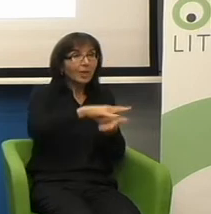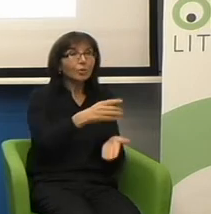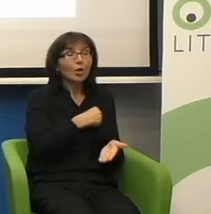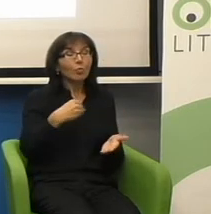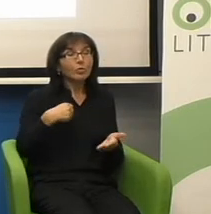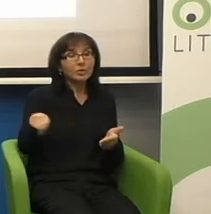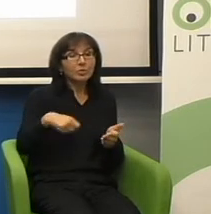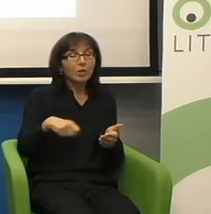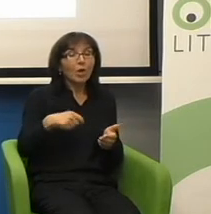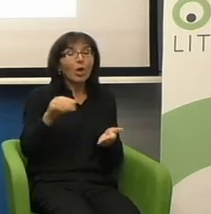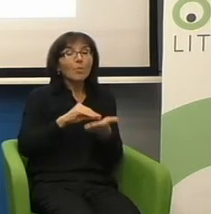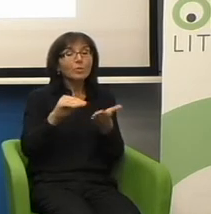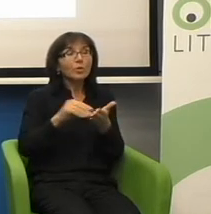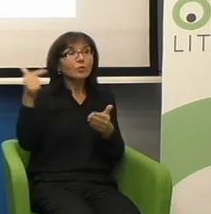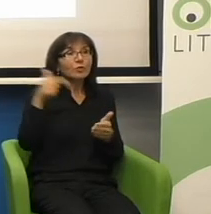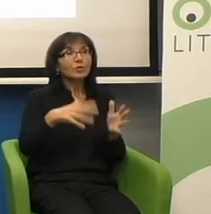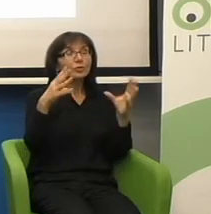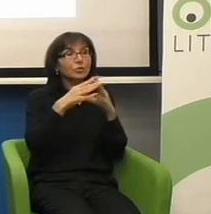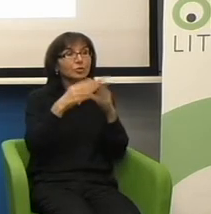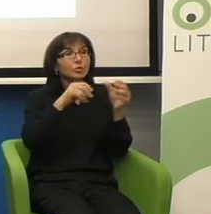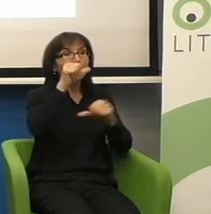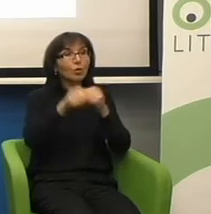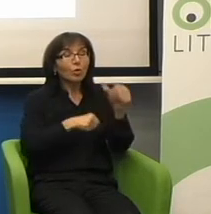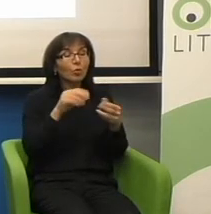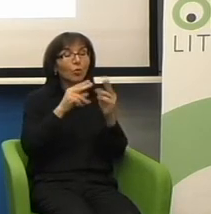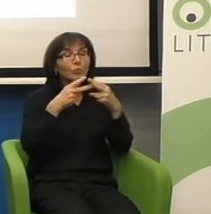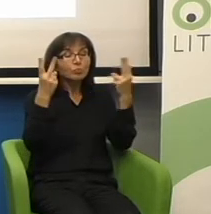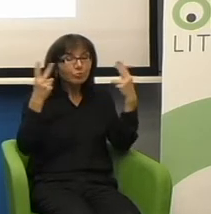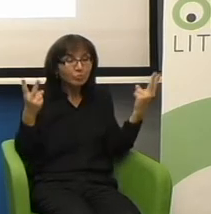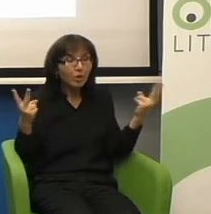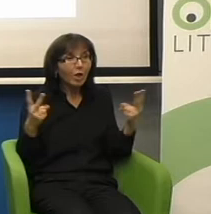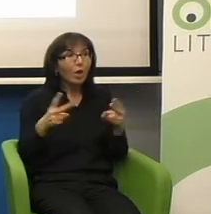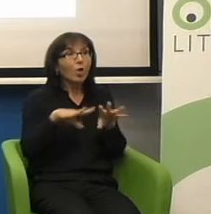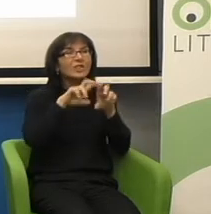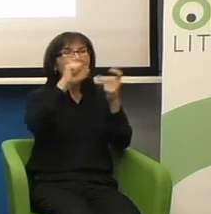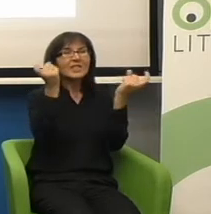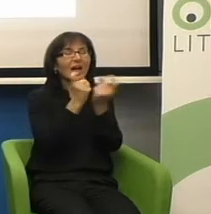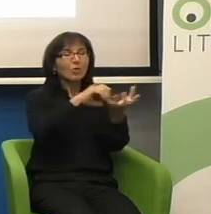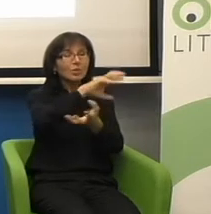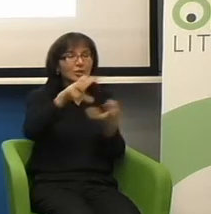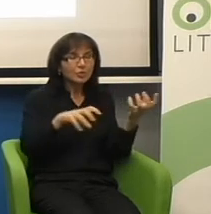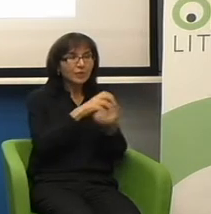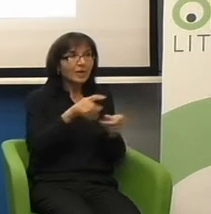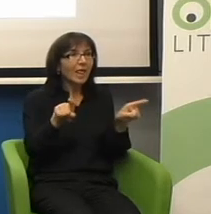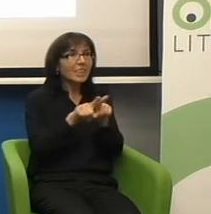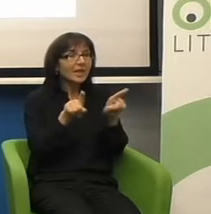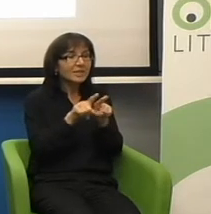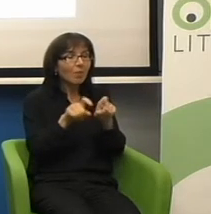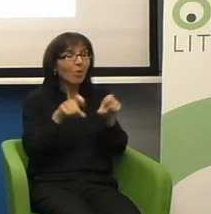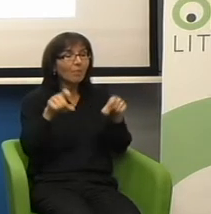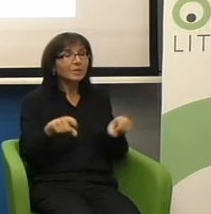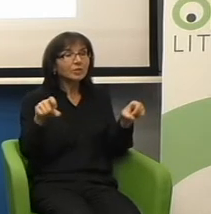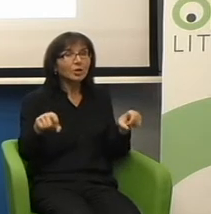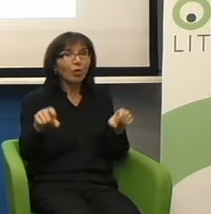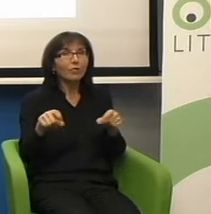w 2010 roku media z całego świata. O tragicznie zmarłych pasażerach również. Ukraińscy dziennikarze szczególnie interesują